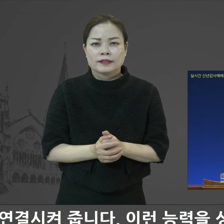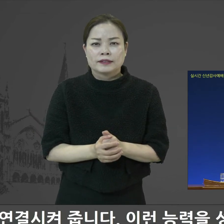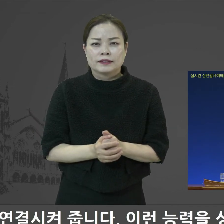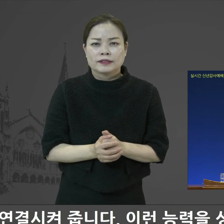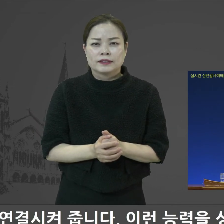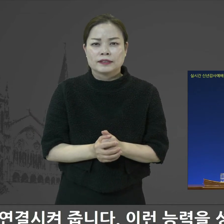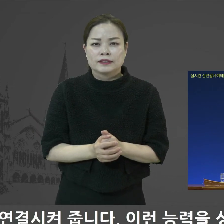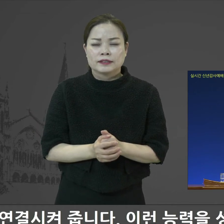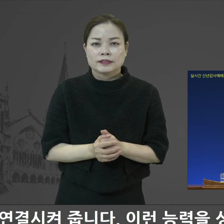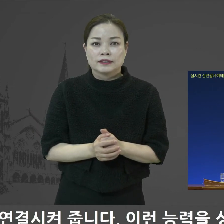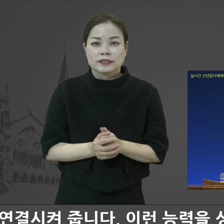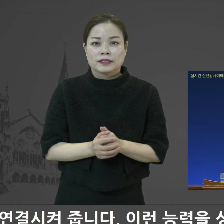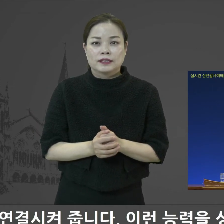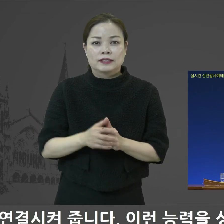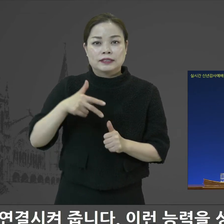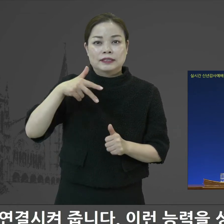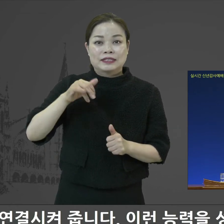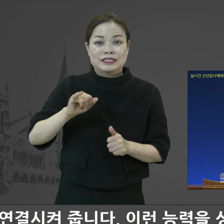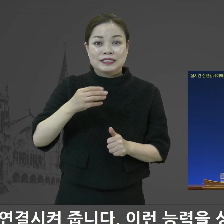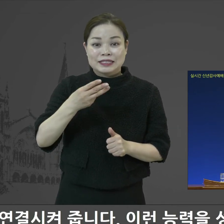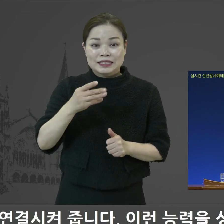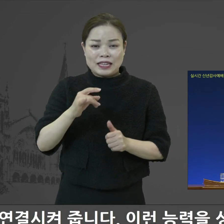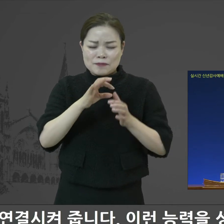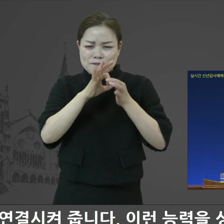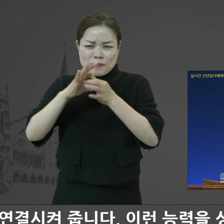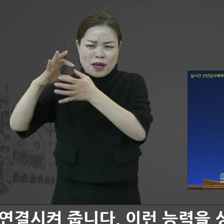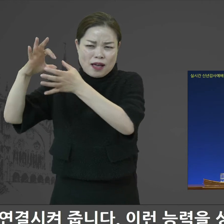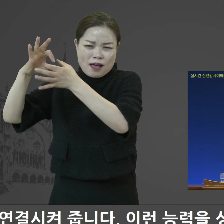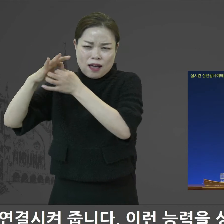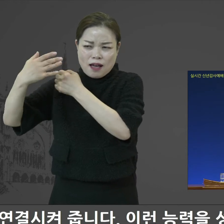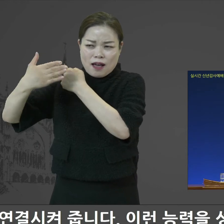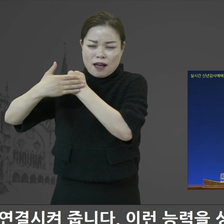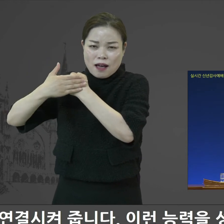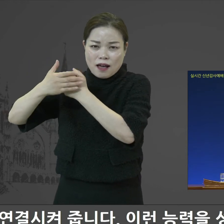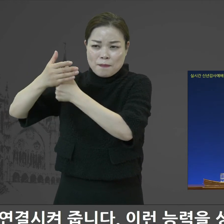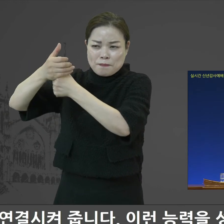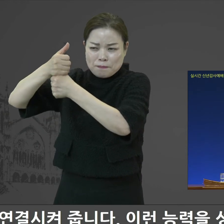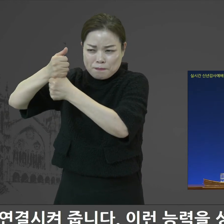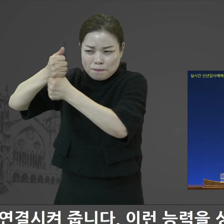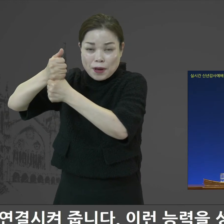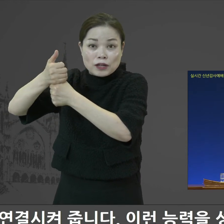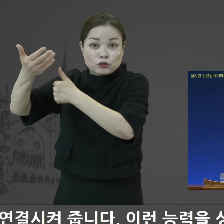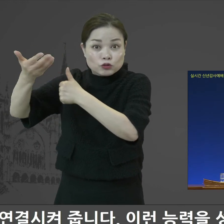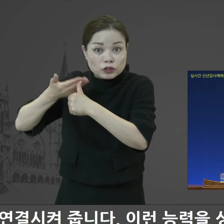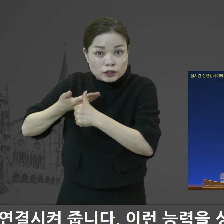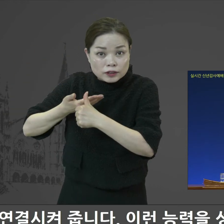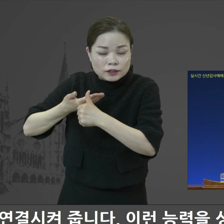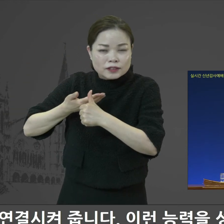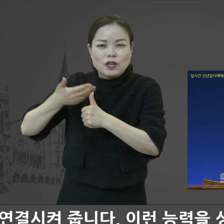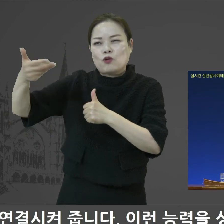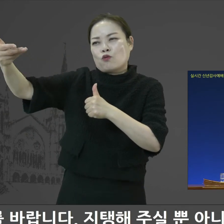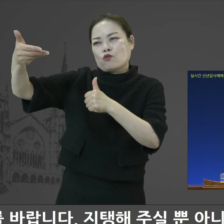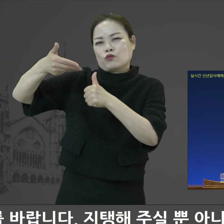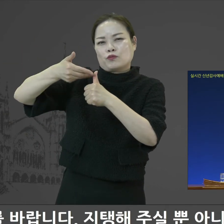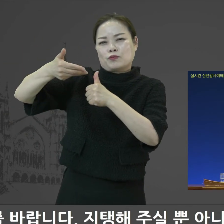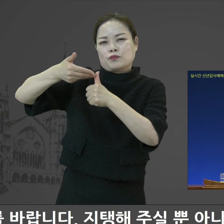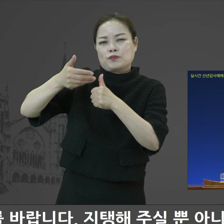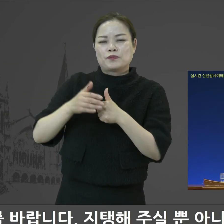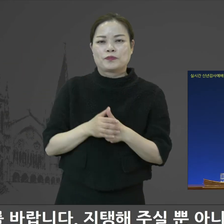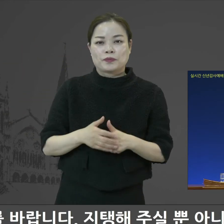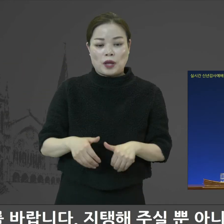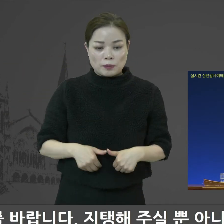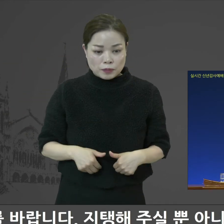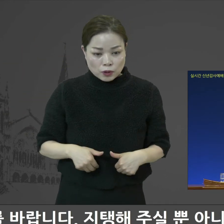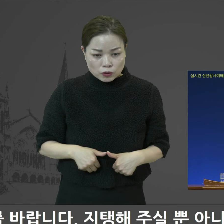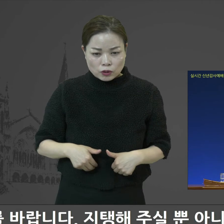이 지탱해 주실 뿐만 아니라 돕는 마디는 공급되어 주십니다. 필요한